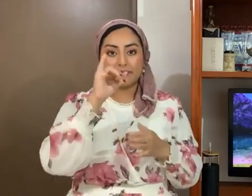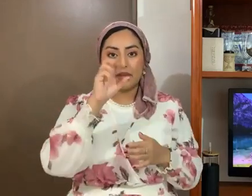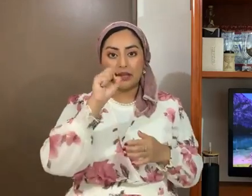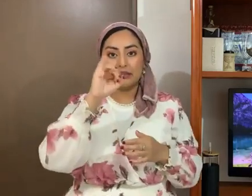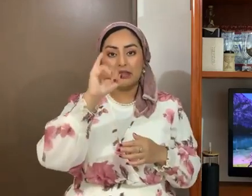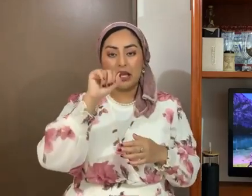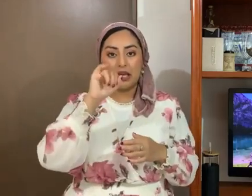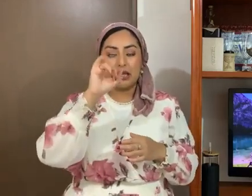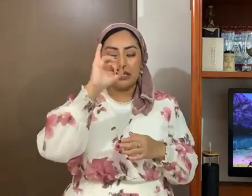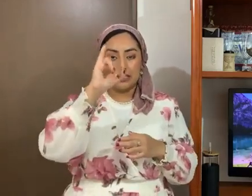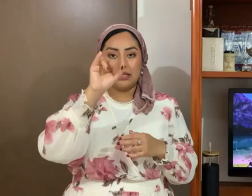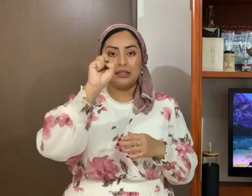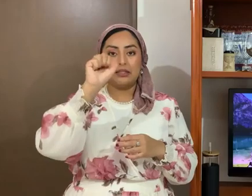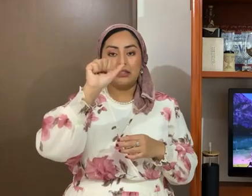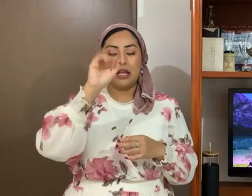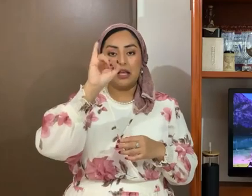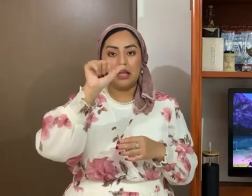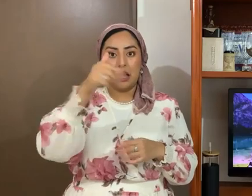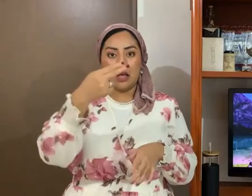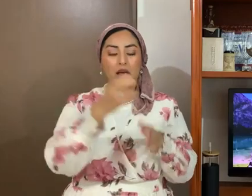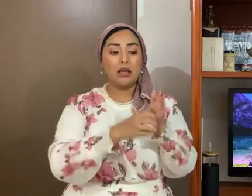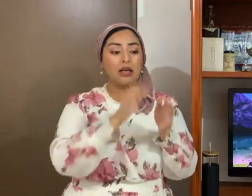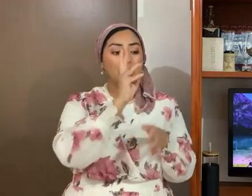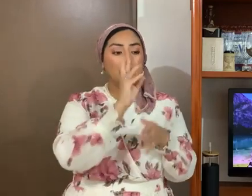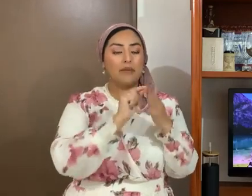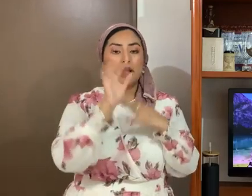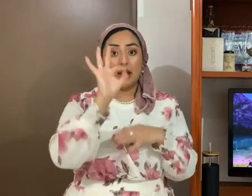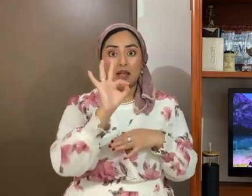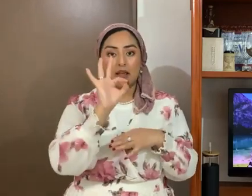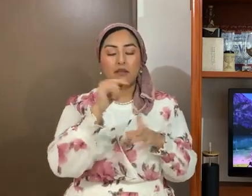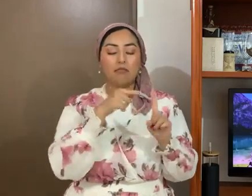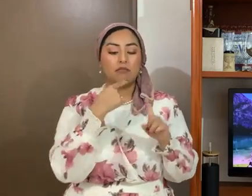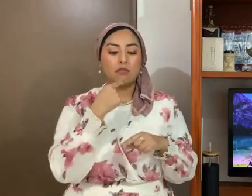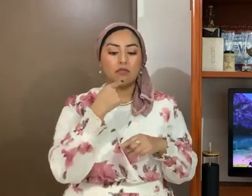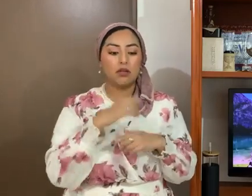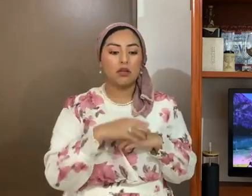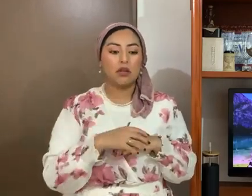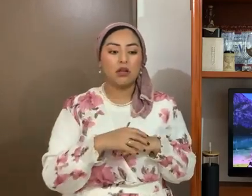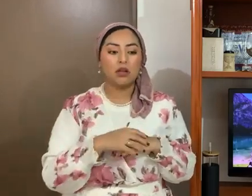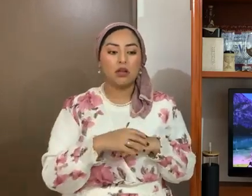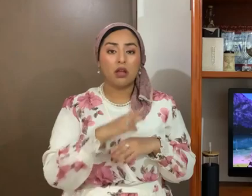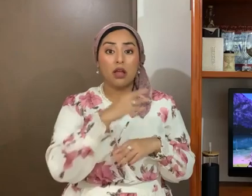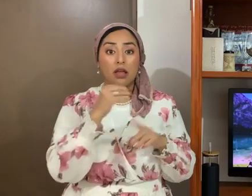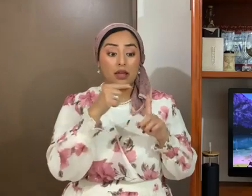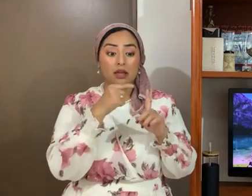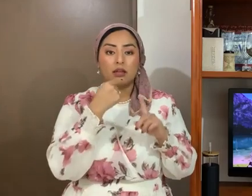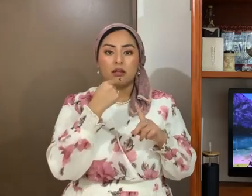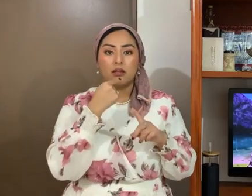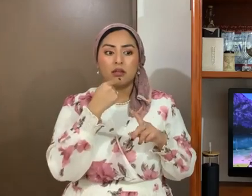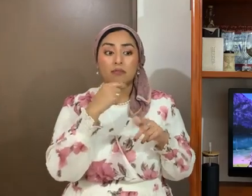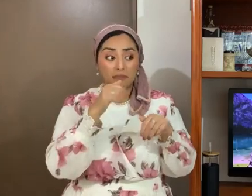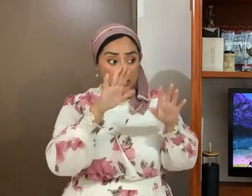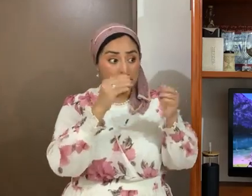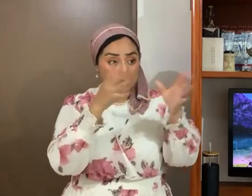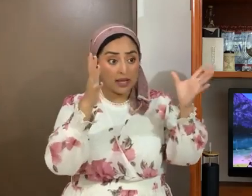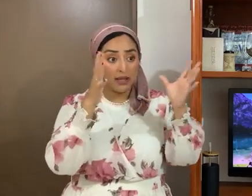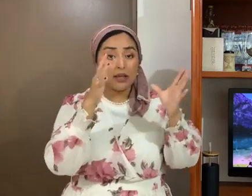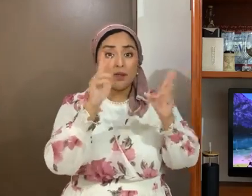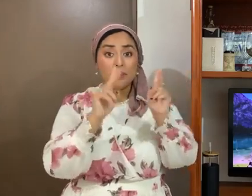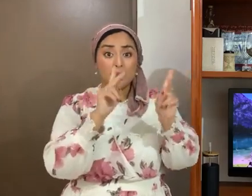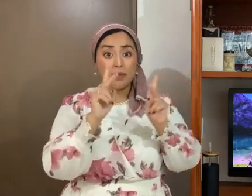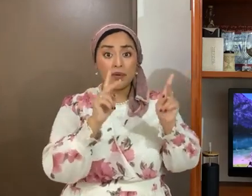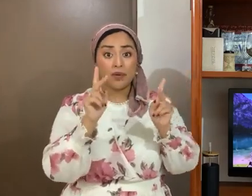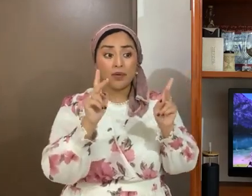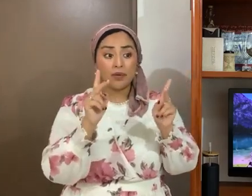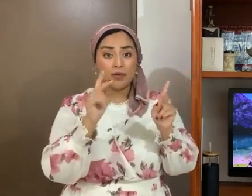verso 9. Isaías 6, verso 9. Dice, y dijo, anda, di a este pueblo, está hablando